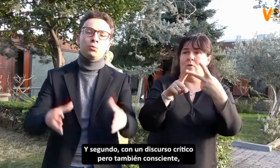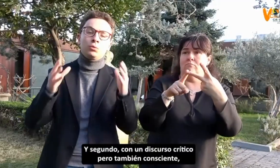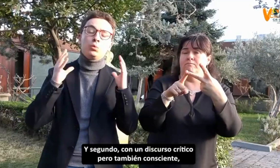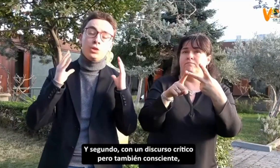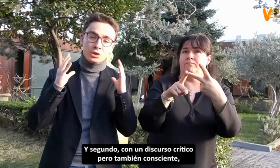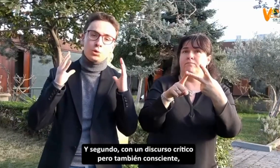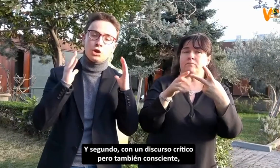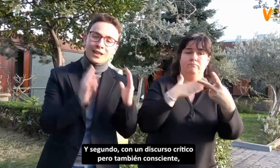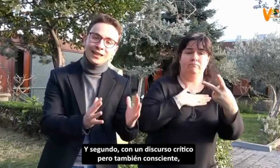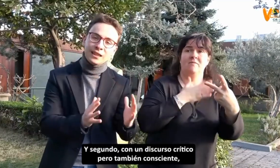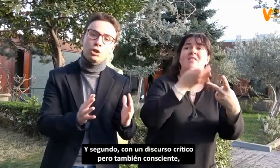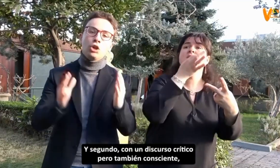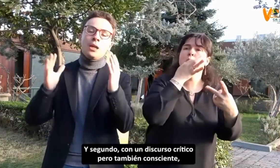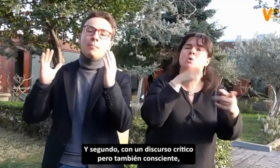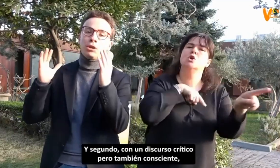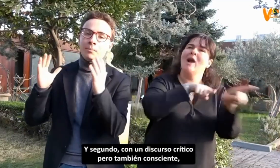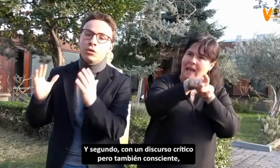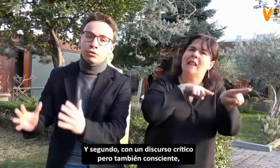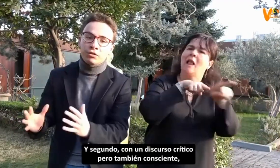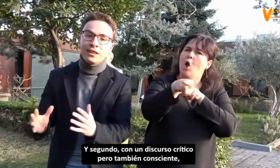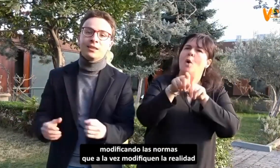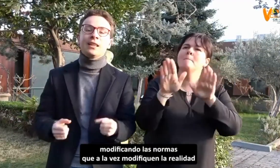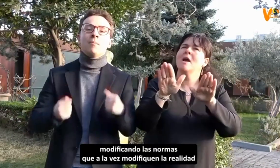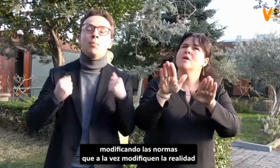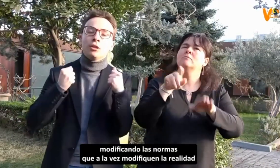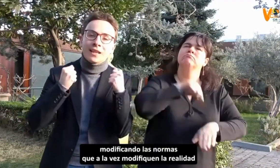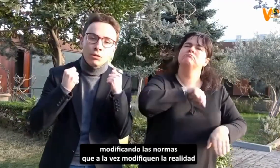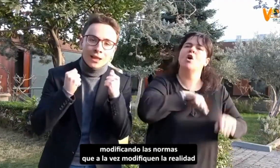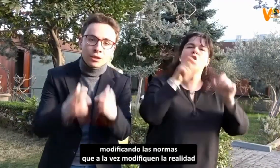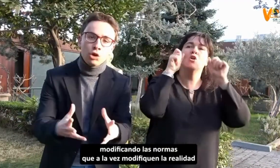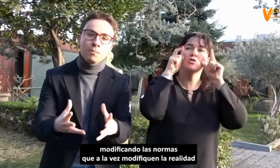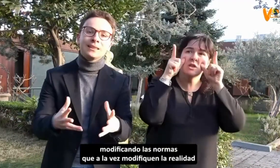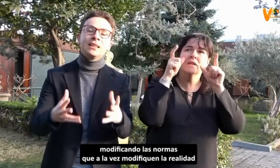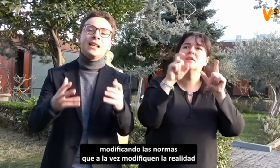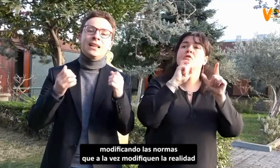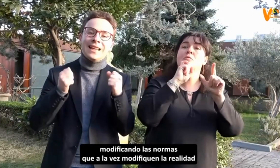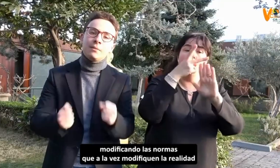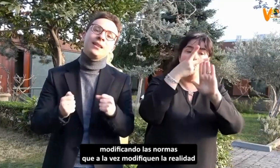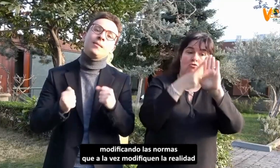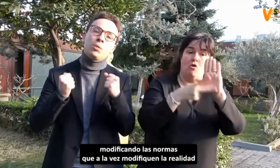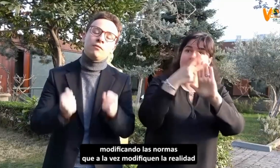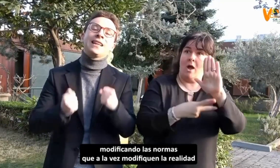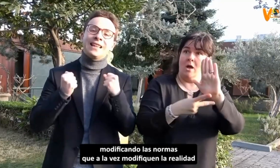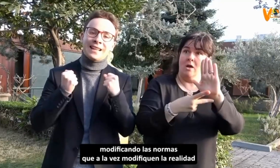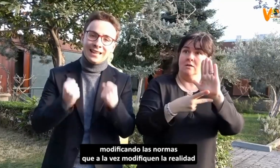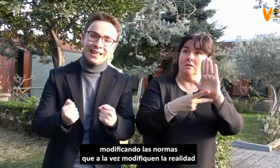un discurso crítico pero también consciente, modificando las normas que a la